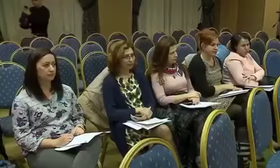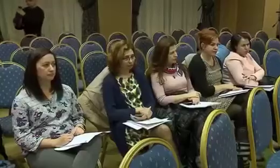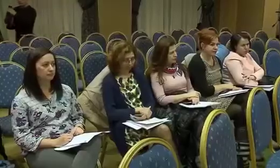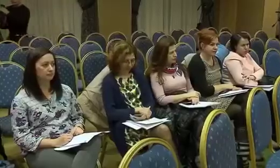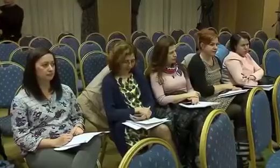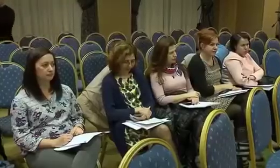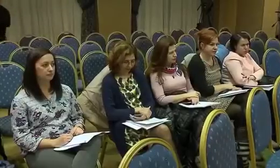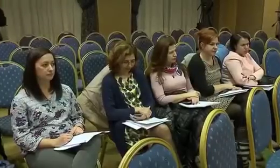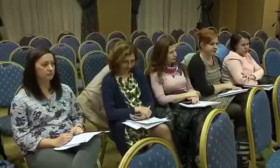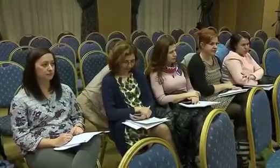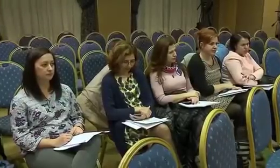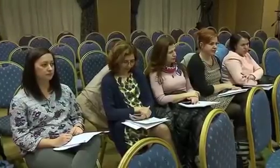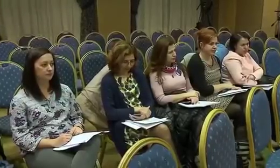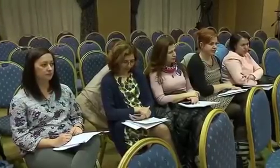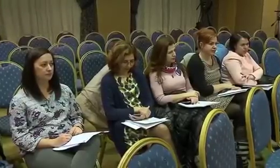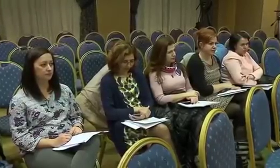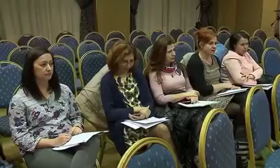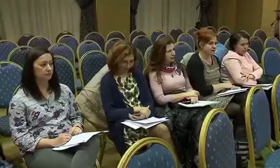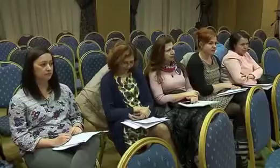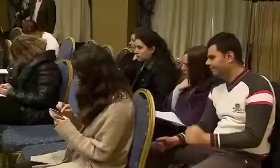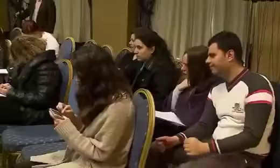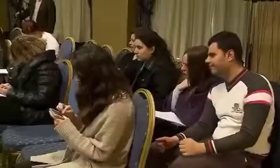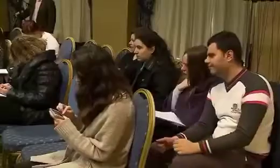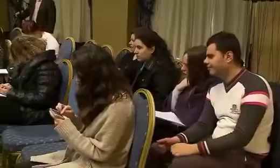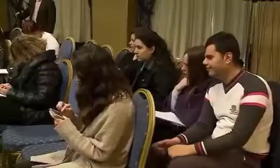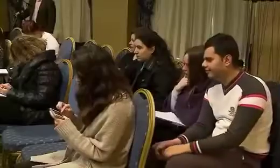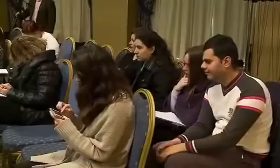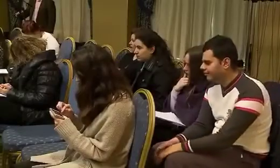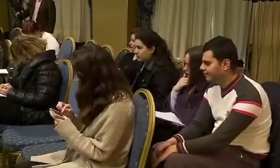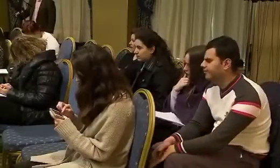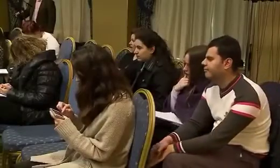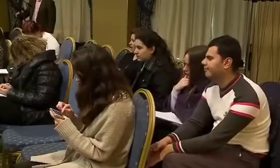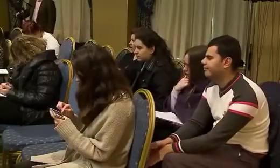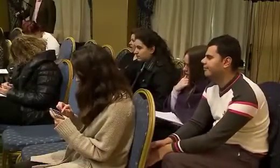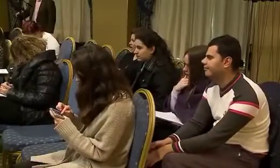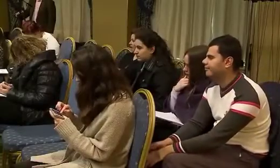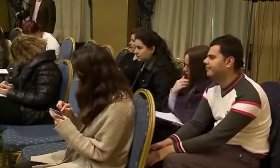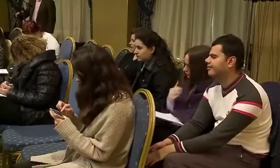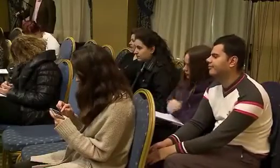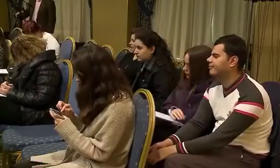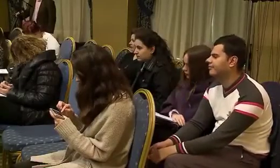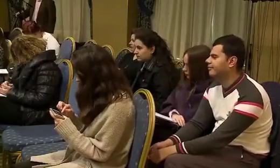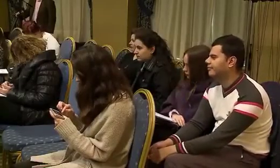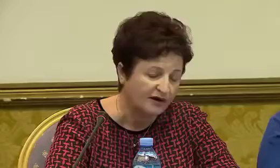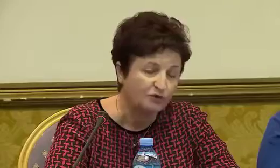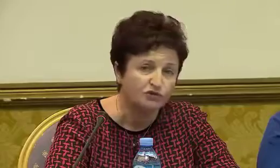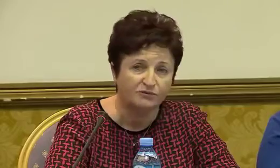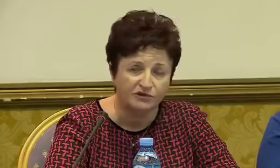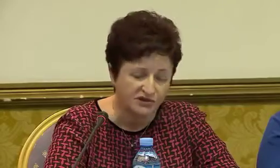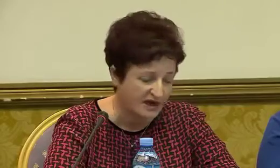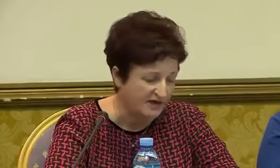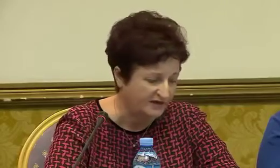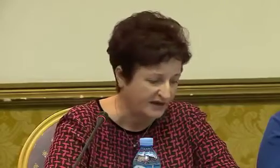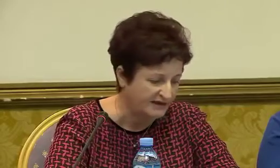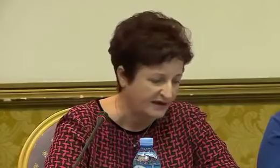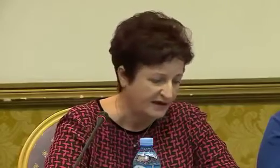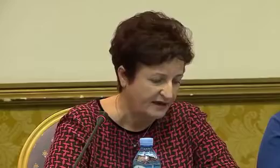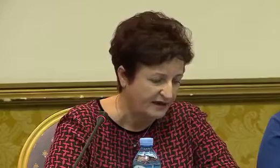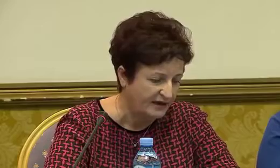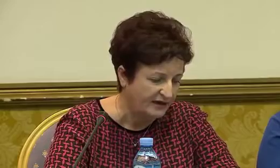nivel arsimor të reduktuar, me një shkallë më të ulët të punësimit, se të tjerët kanë kushte më të këqija jetese